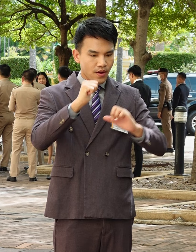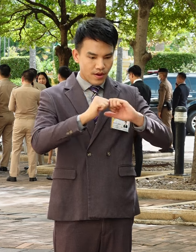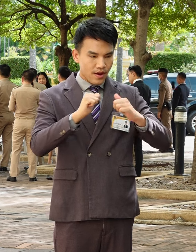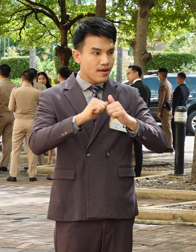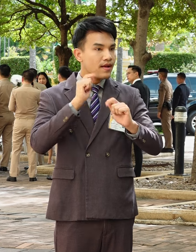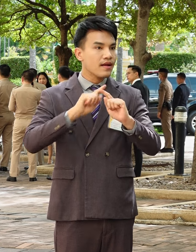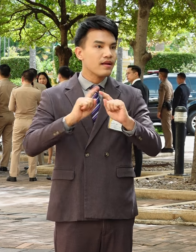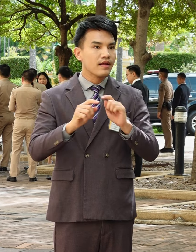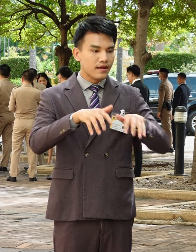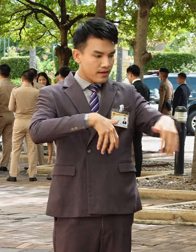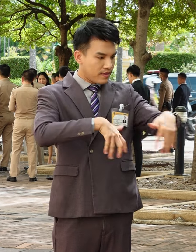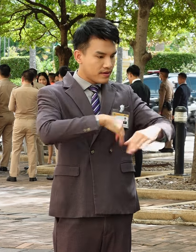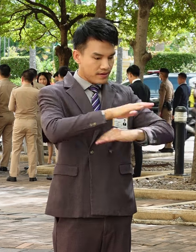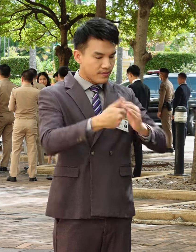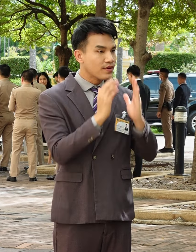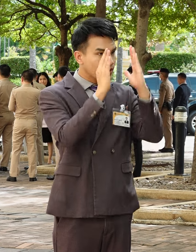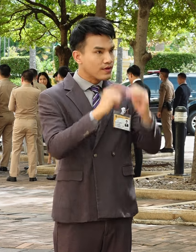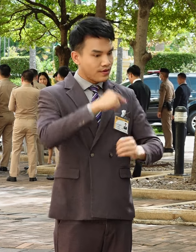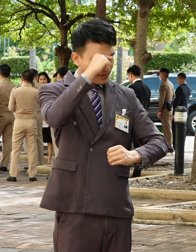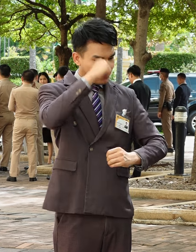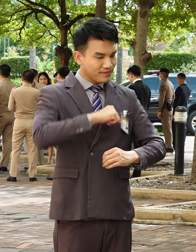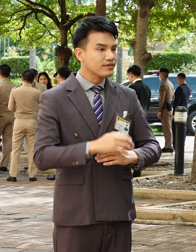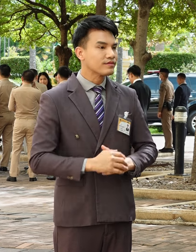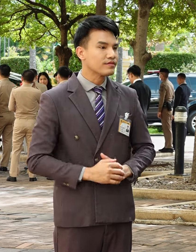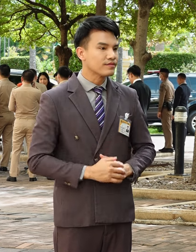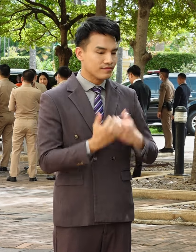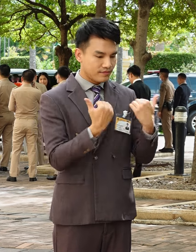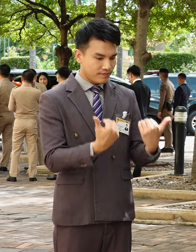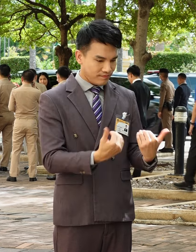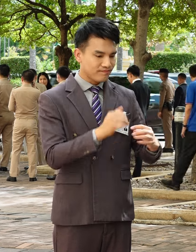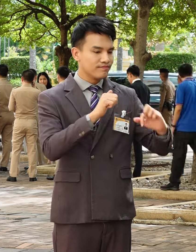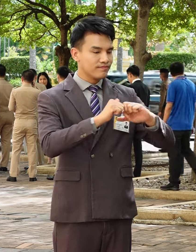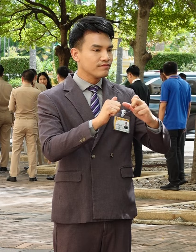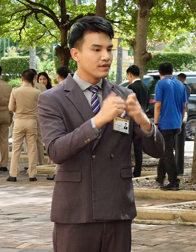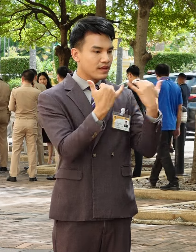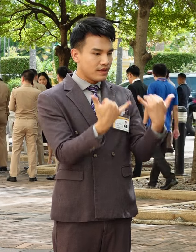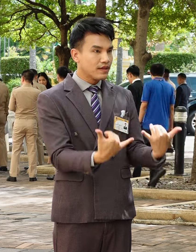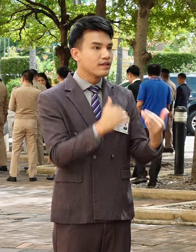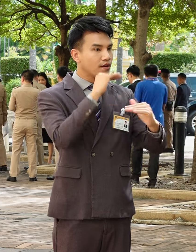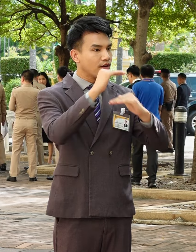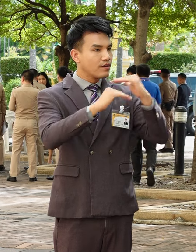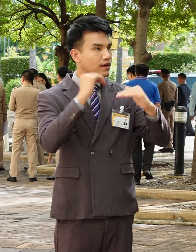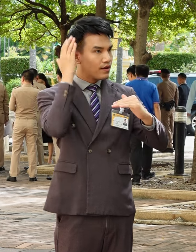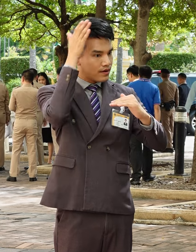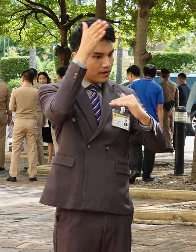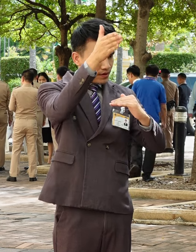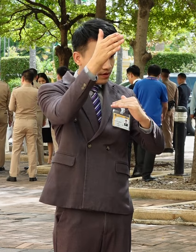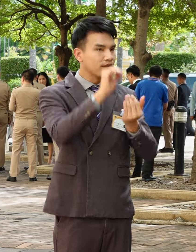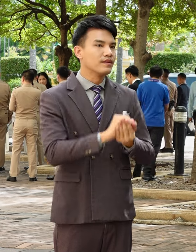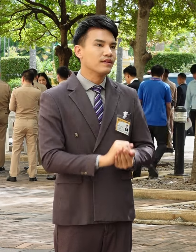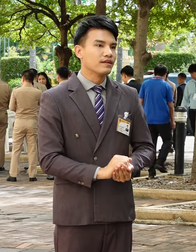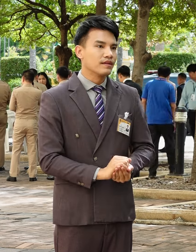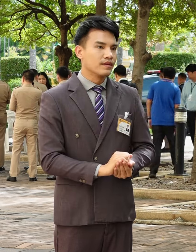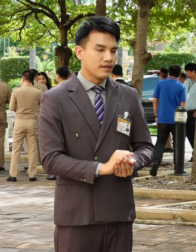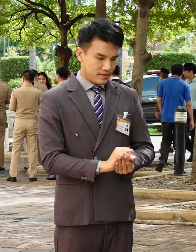น์ต่างๆที่พี่น้องประชาชนคนไทยหลายต่อหลายรายนะครับได้ถูกตกเป็นเหยื่อก็ยังต้องมีการพัฒนามากขึ้นซึ่งจ